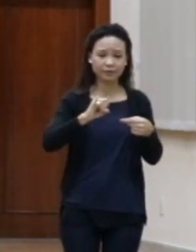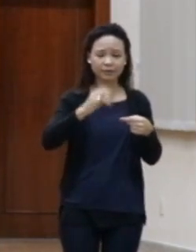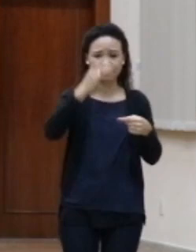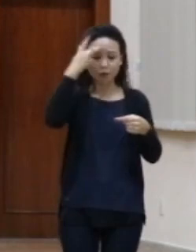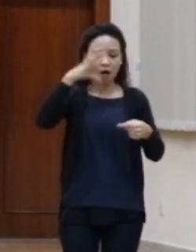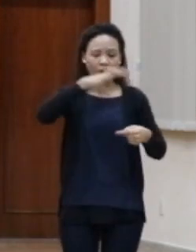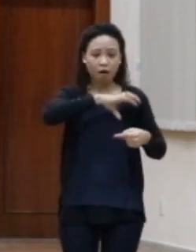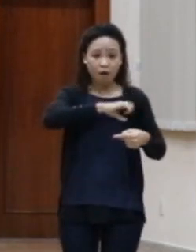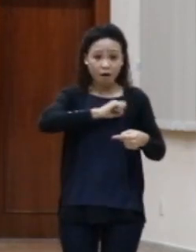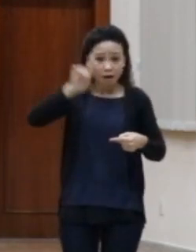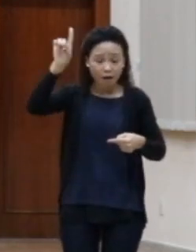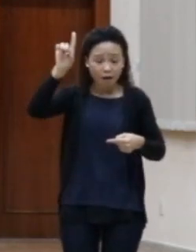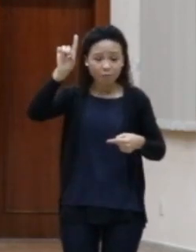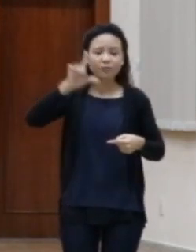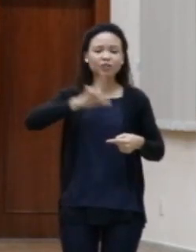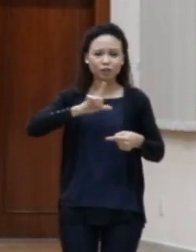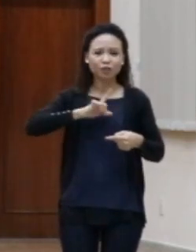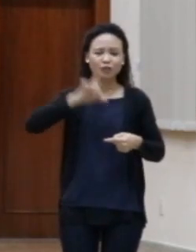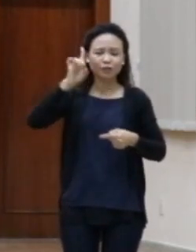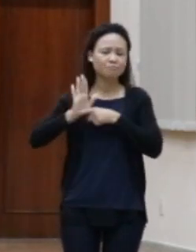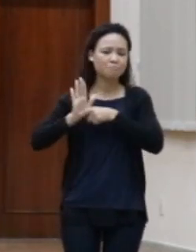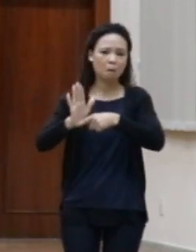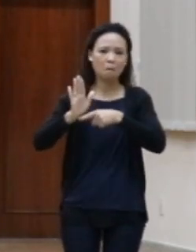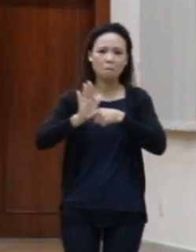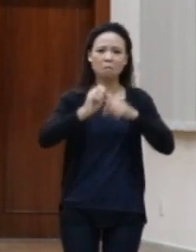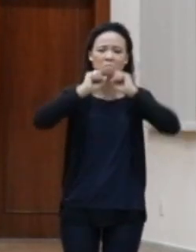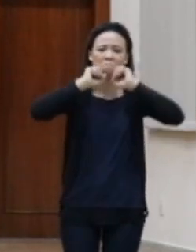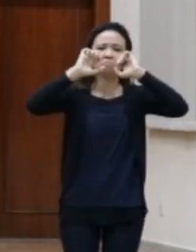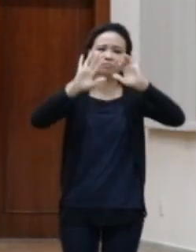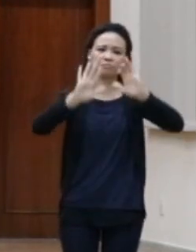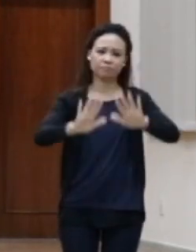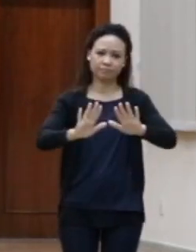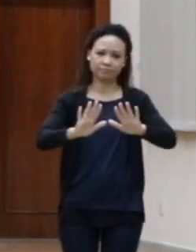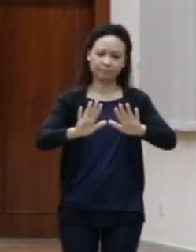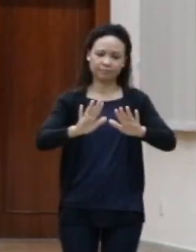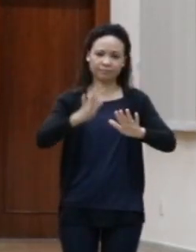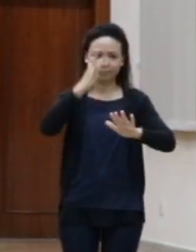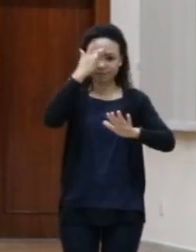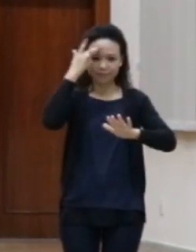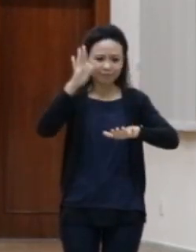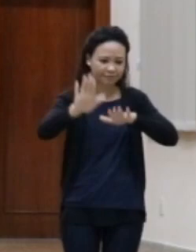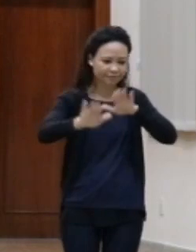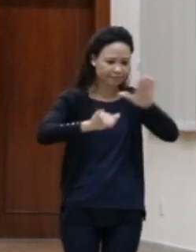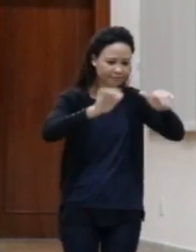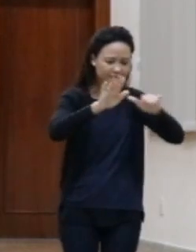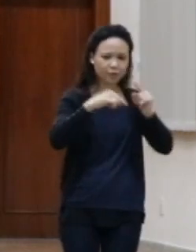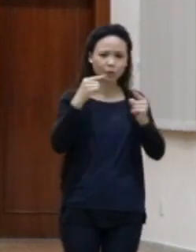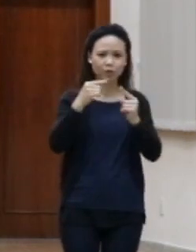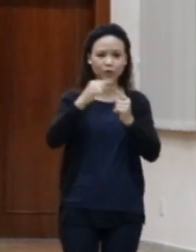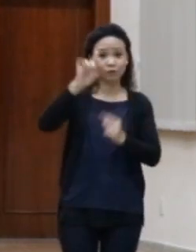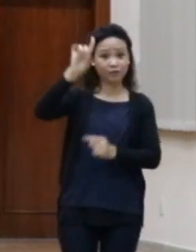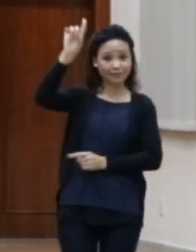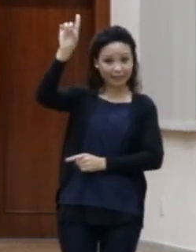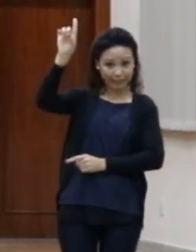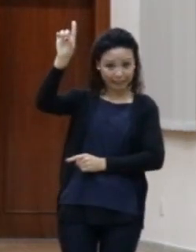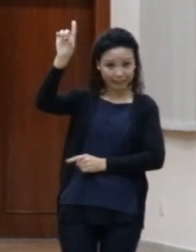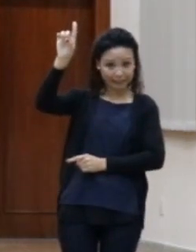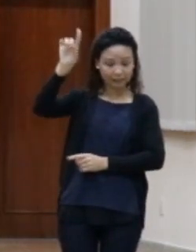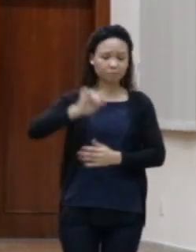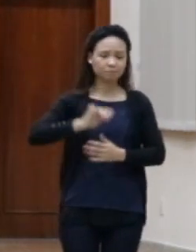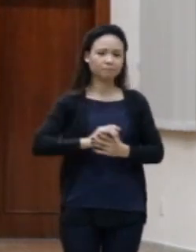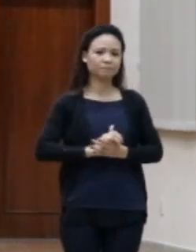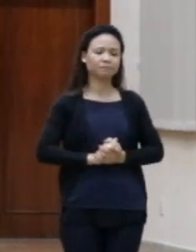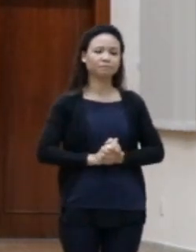que foram chamados de acordo com o seu propósito. Meu querido,